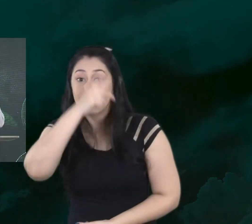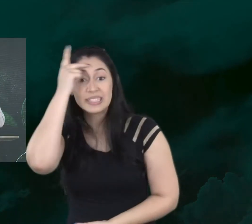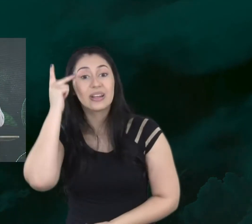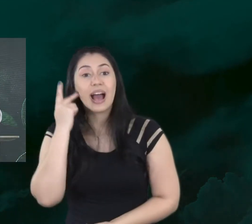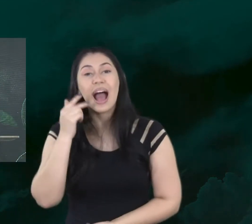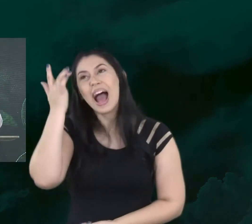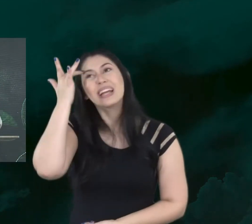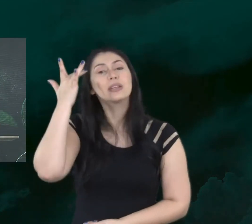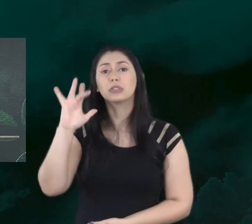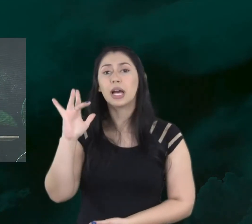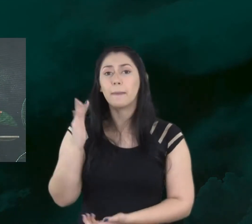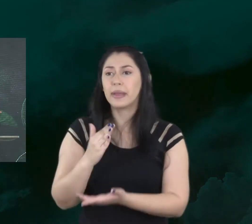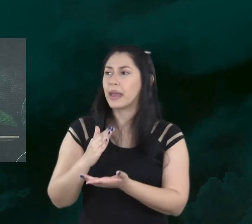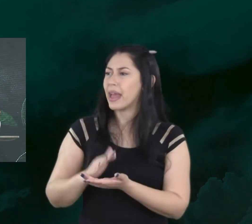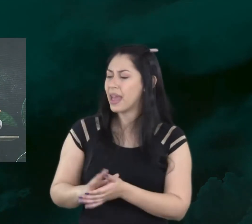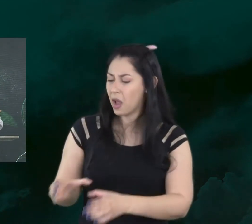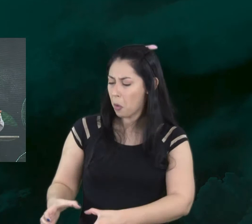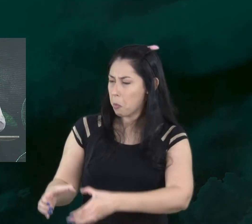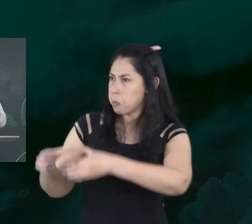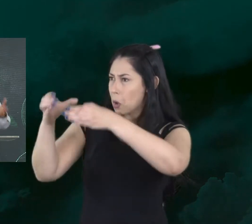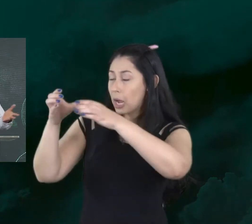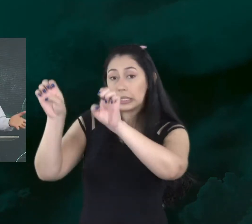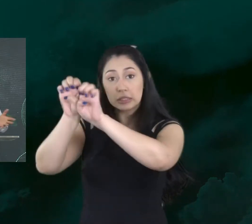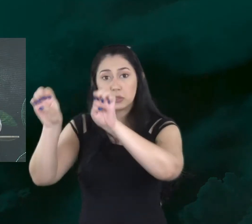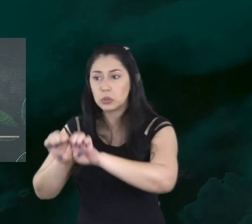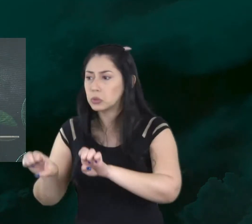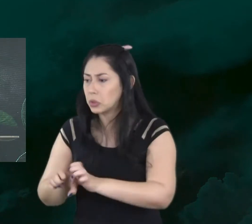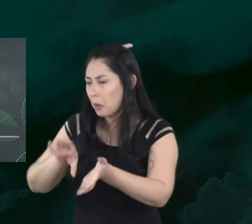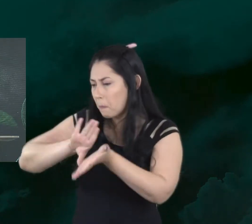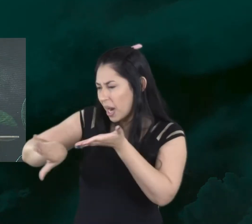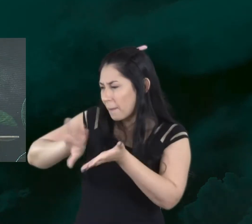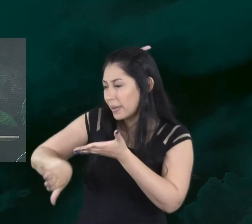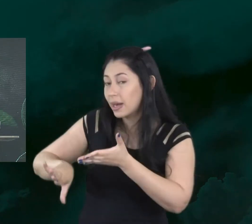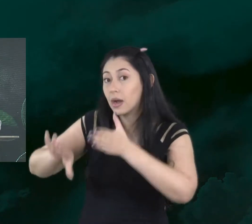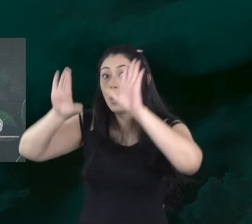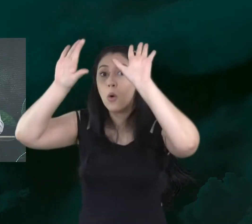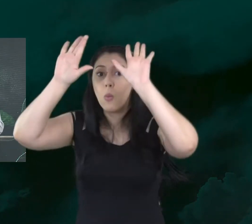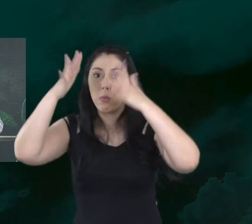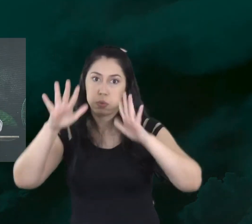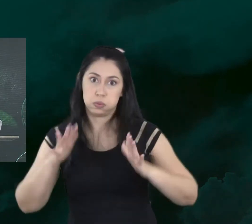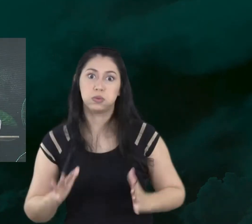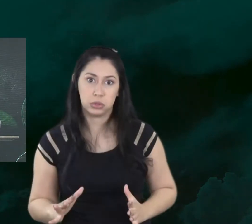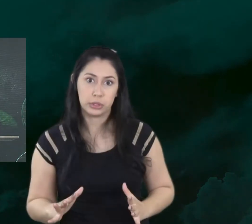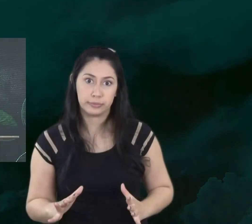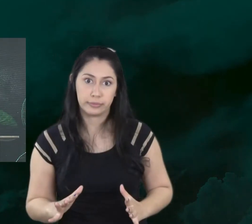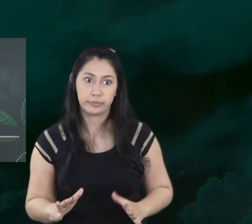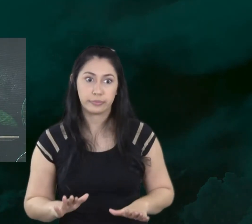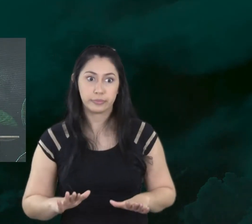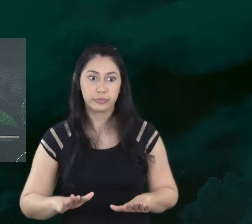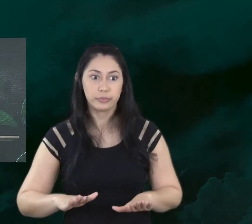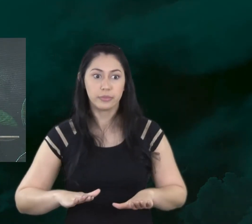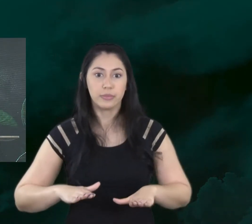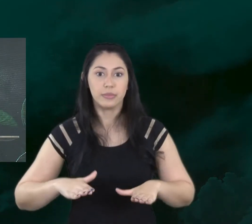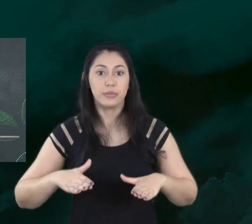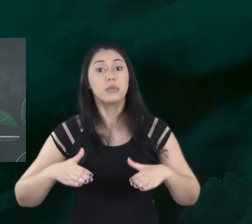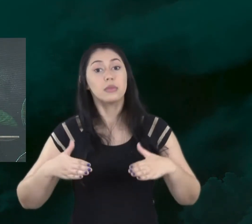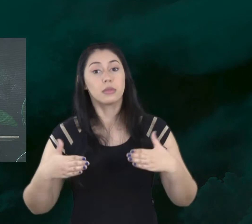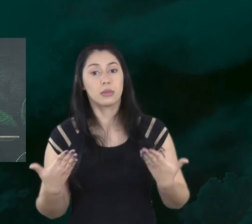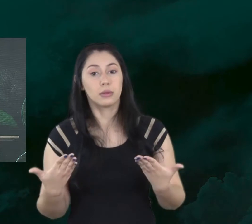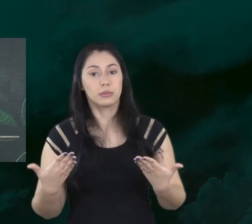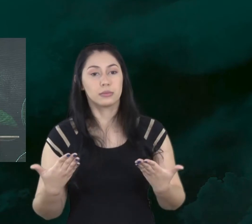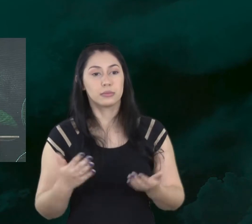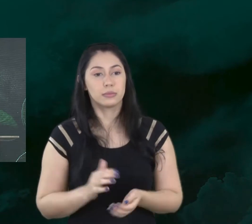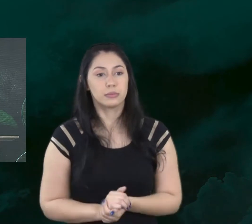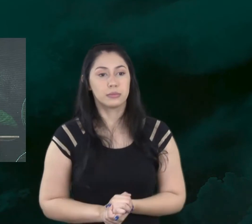acaba demolindo uma peça estrutural, o prédio pode cair. Portanto, o elemento estrutural